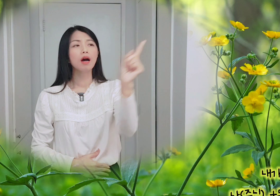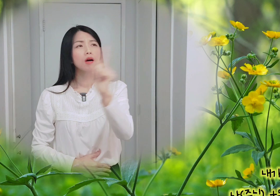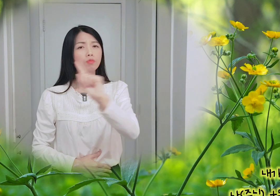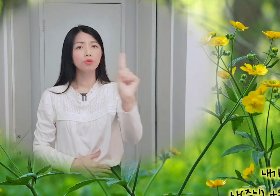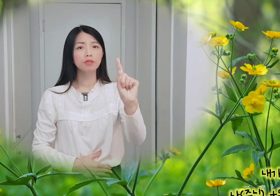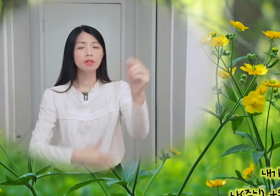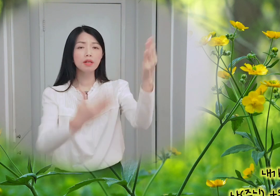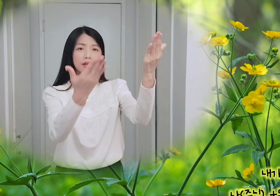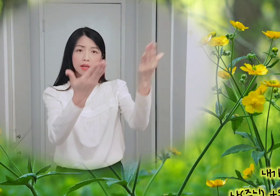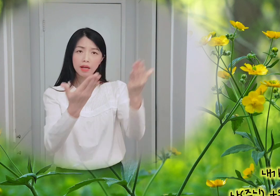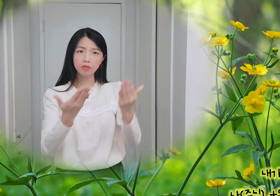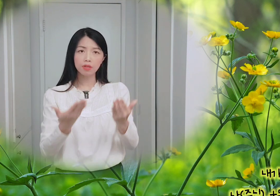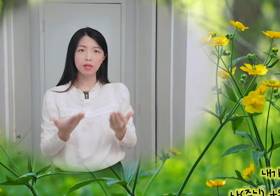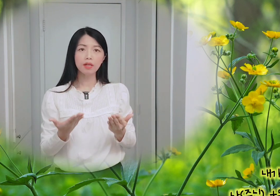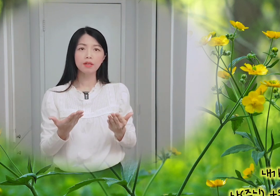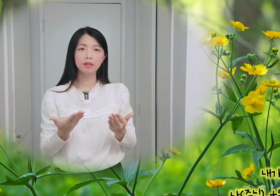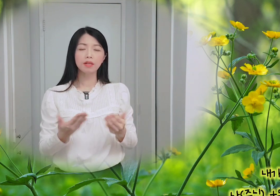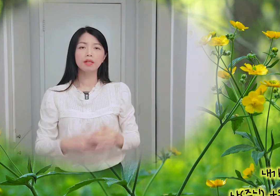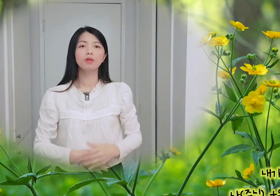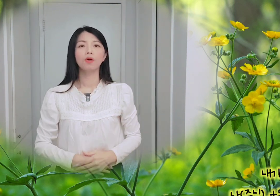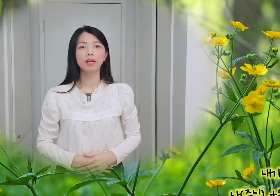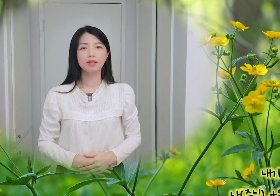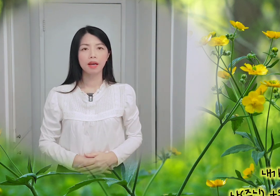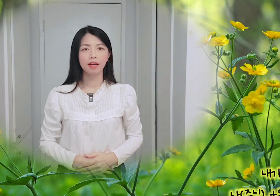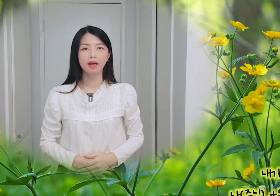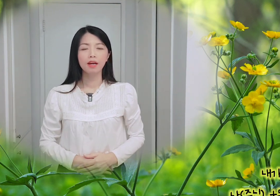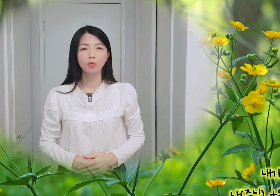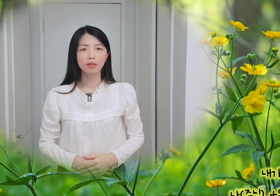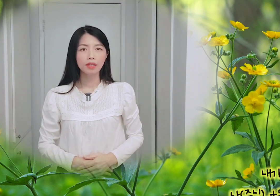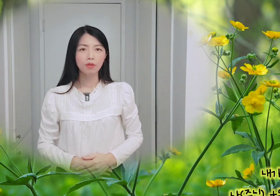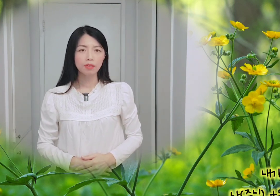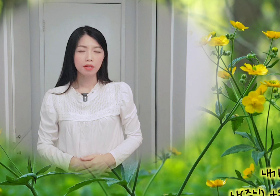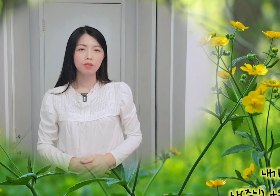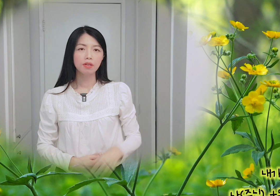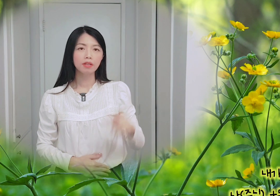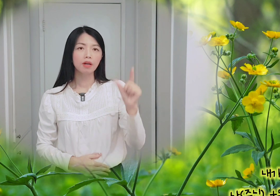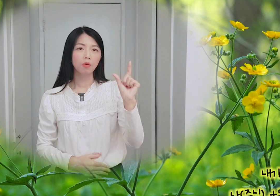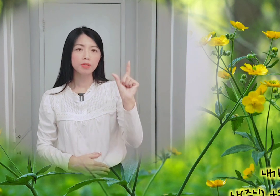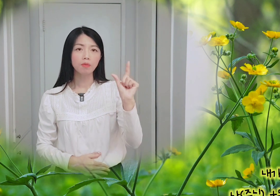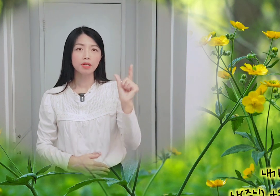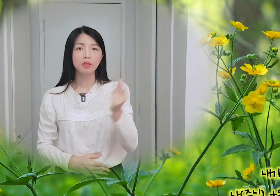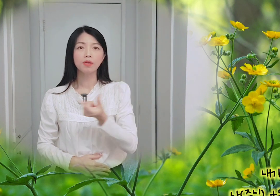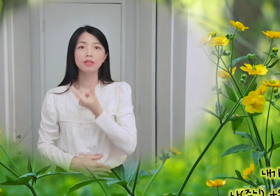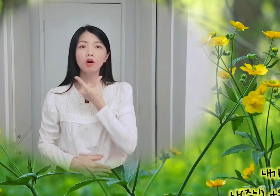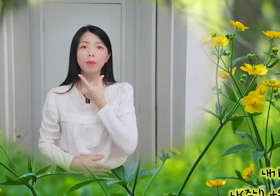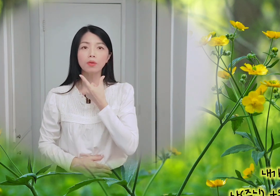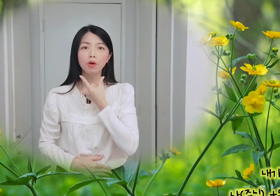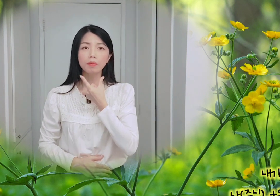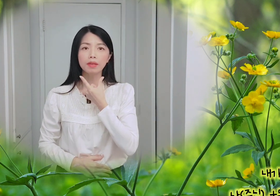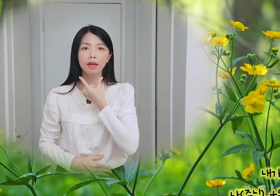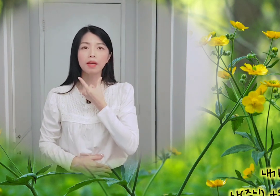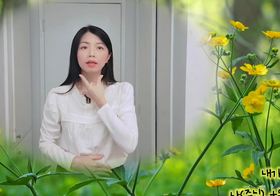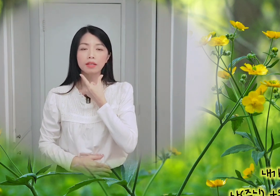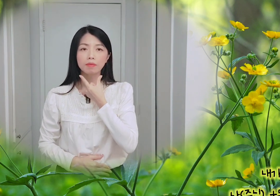내가 무엇을 해주길 원하느냐. 원하다라고 한 뜻의 수어는 엄지검지를 이용해서 바로